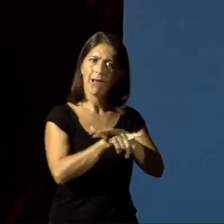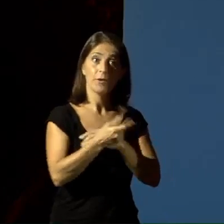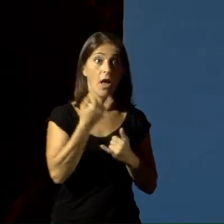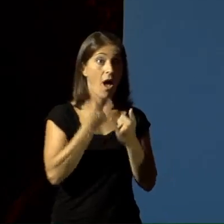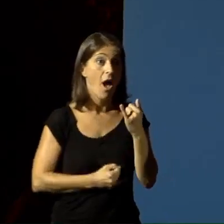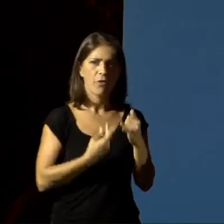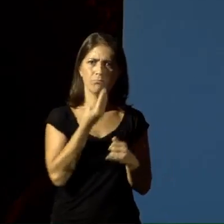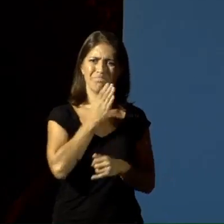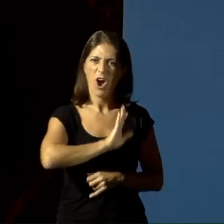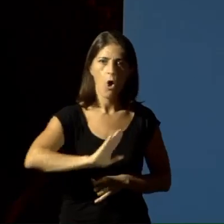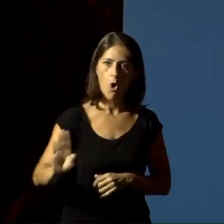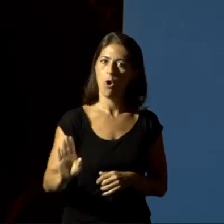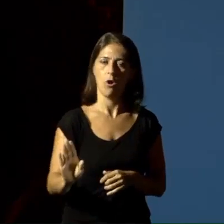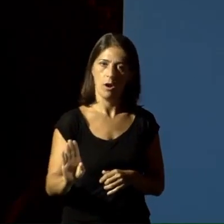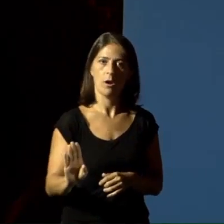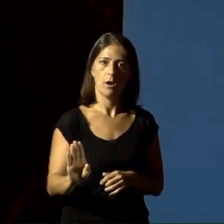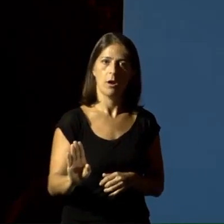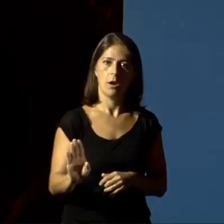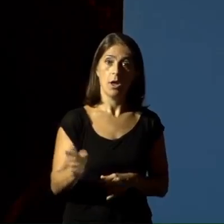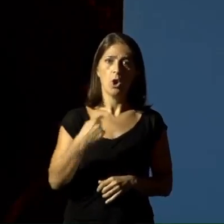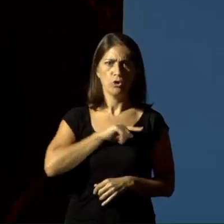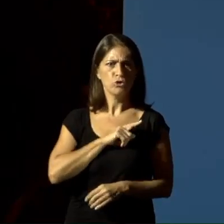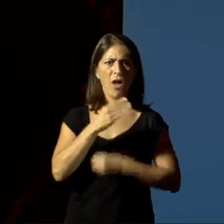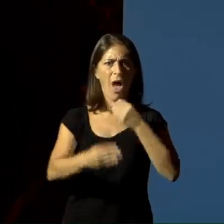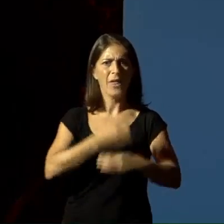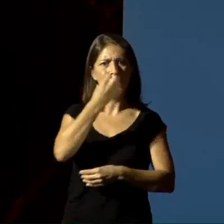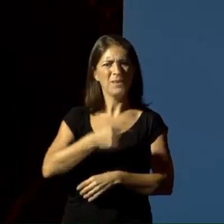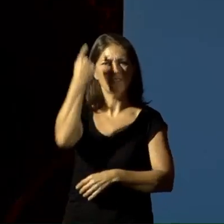mellores xestionadas deste país. Sabemos que o podemos facer ben.